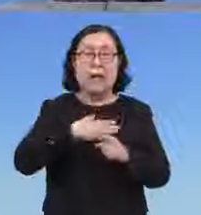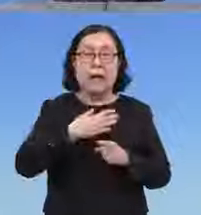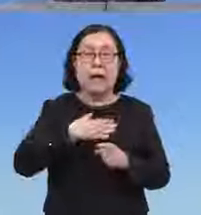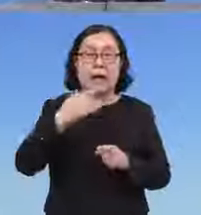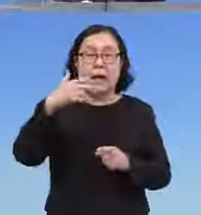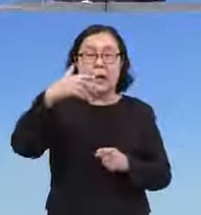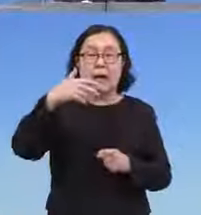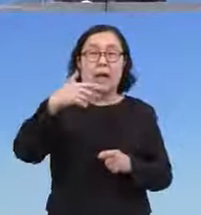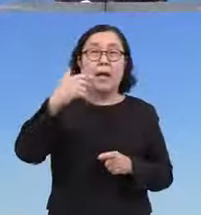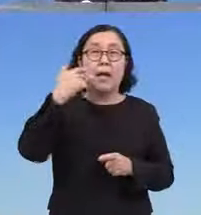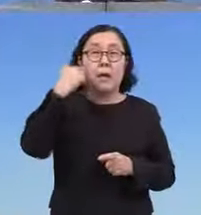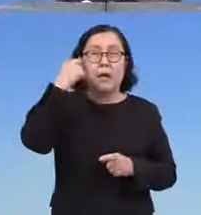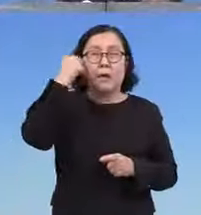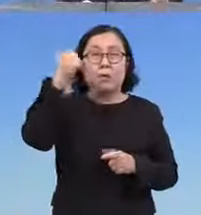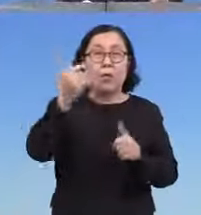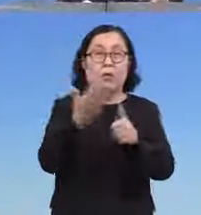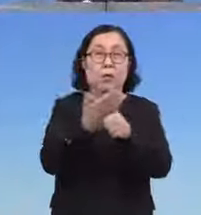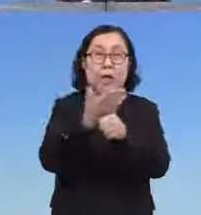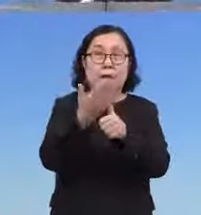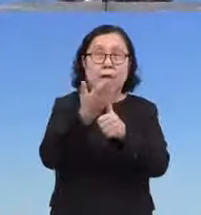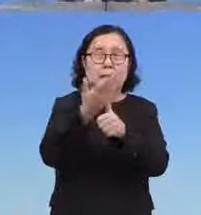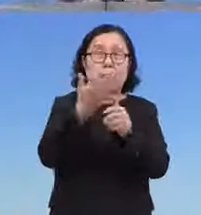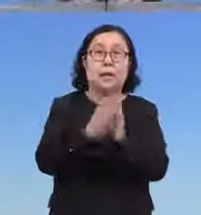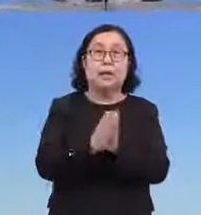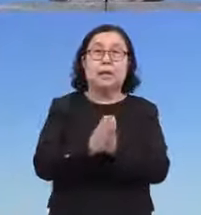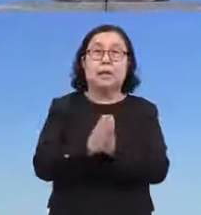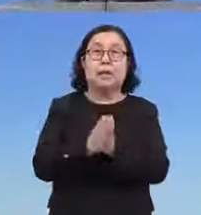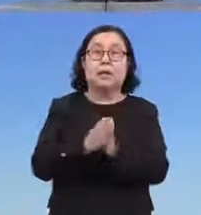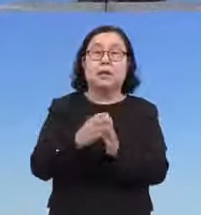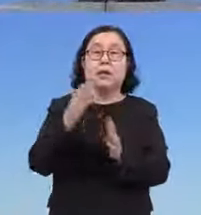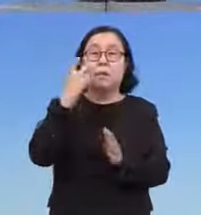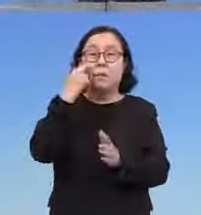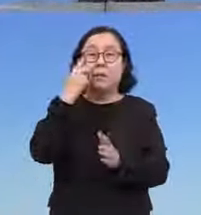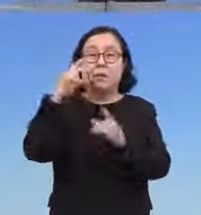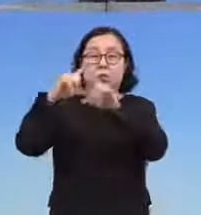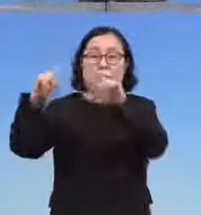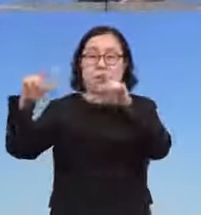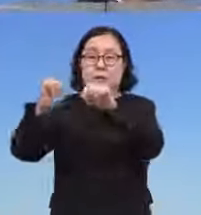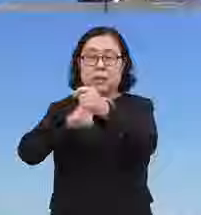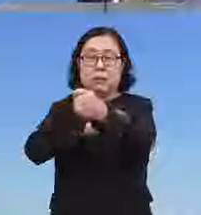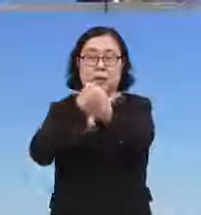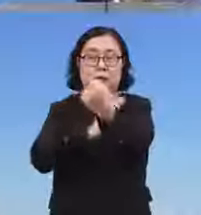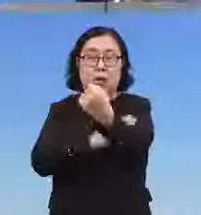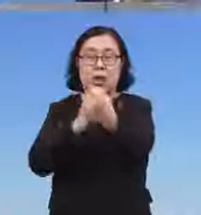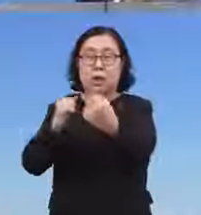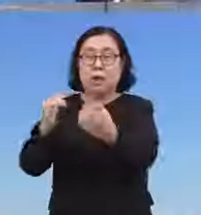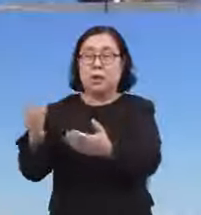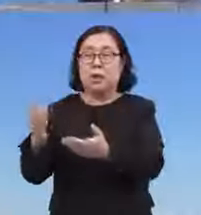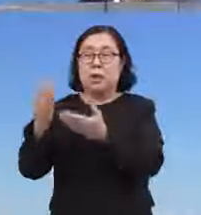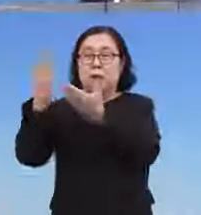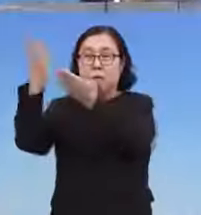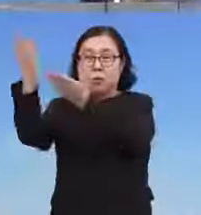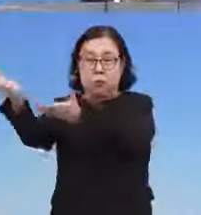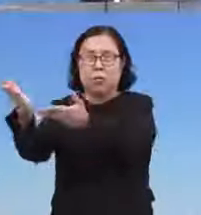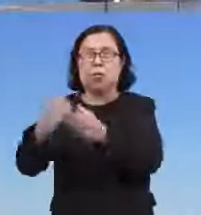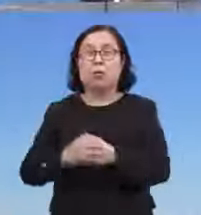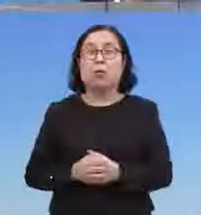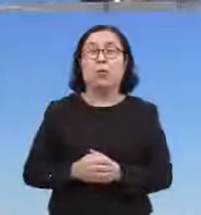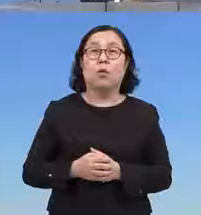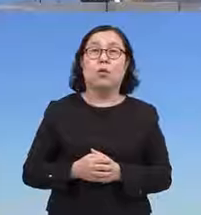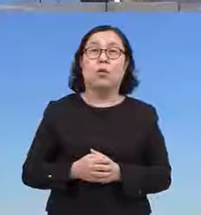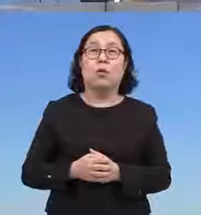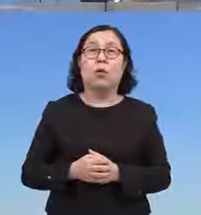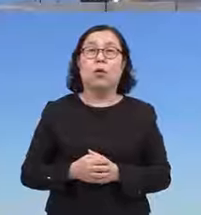이찬순 목사의 목회는요, 대사관의 시민권 반납하고 그렇게 충동적으로 가서 그 되돌려 받고